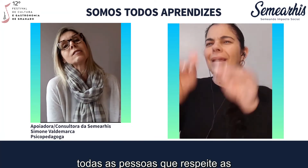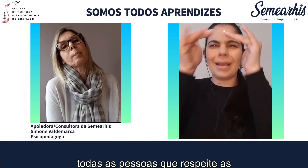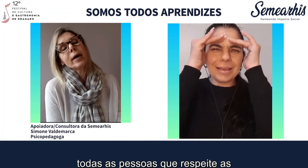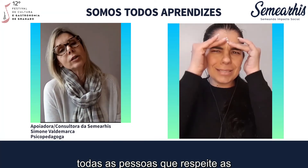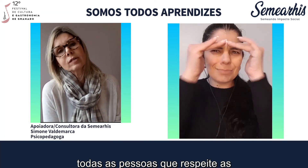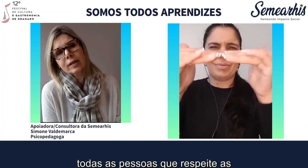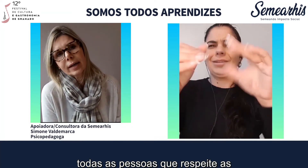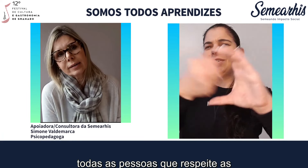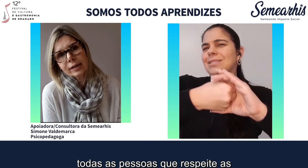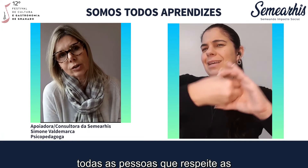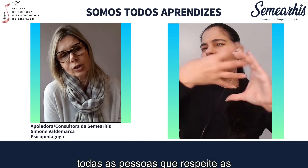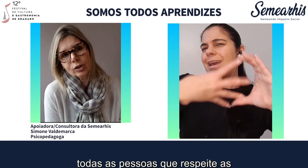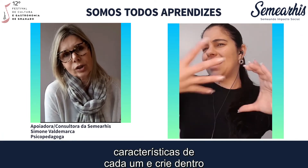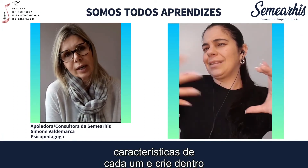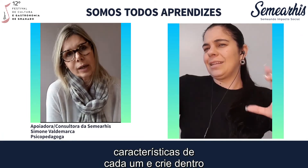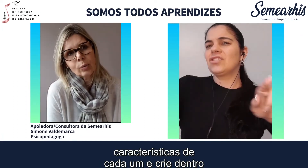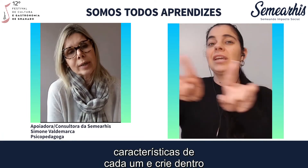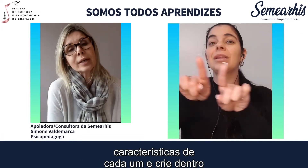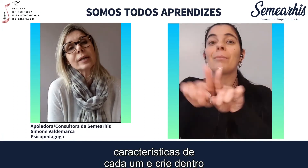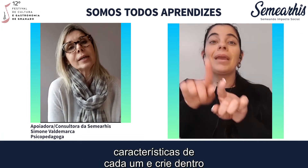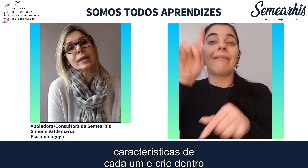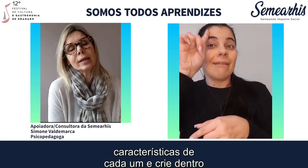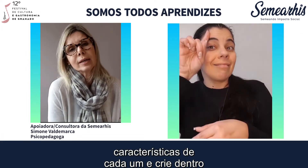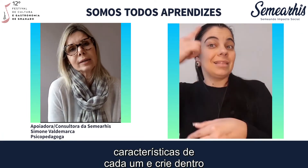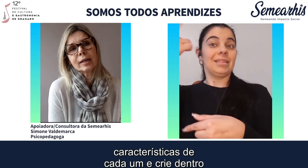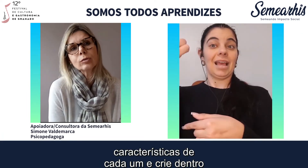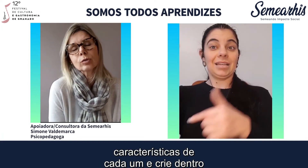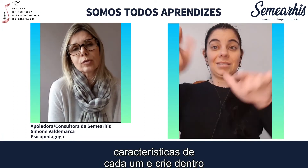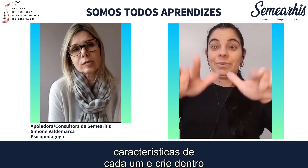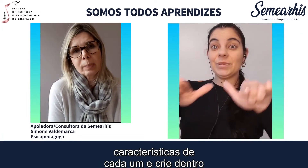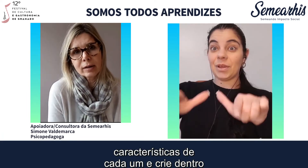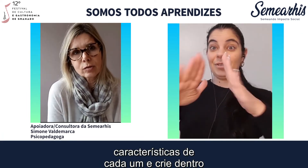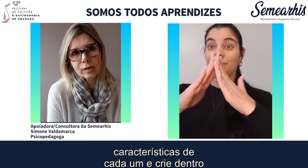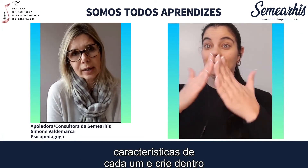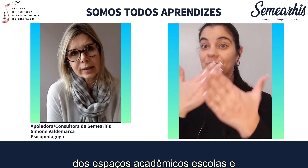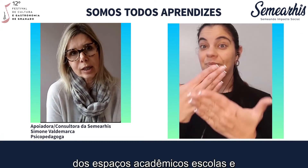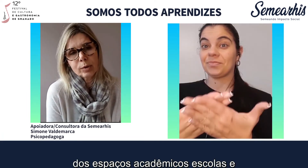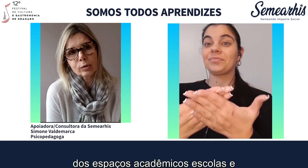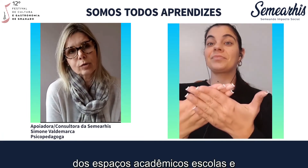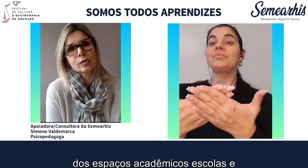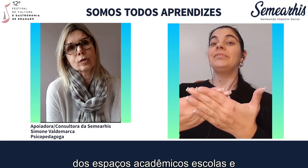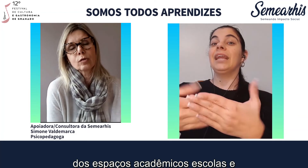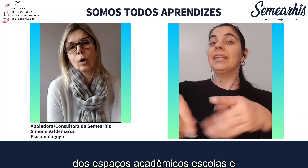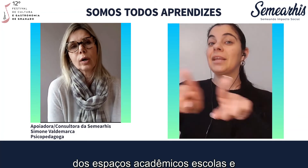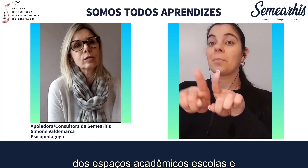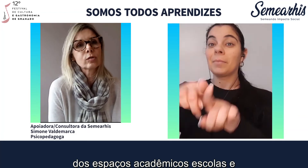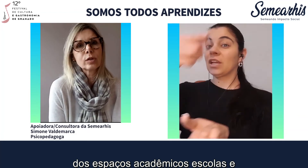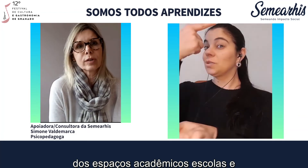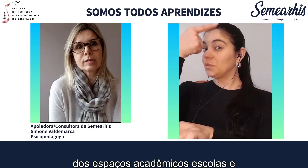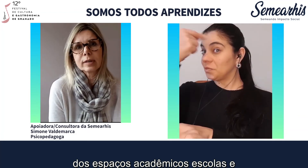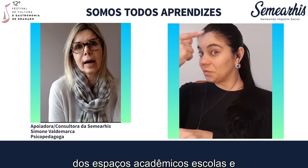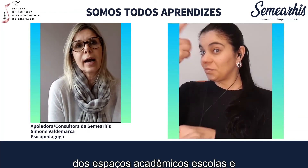que respeite as características de cada um e que crie dentro dos espaços acadêmicos,